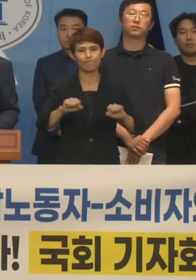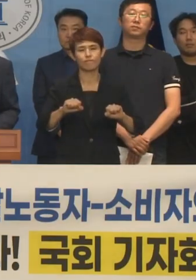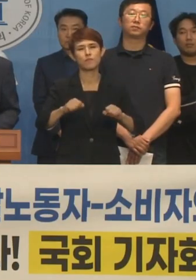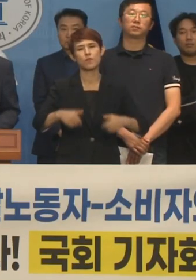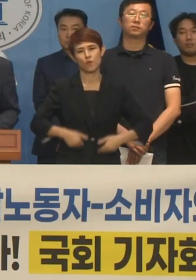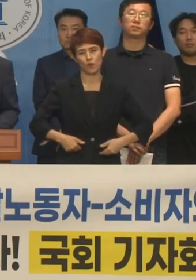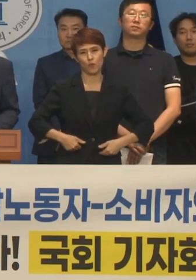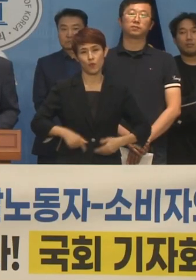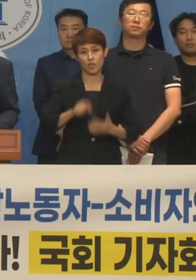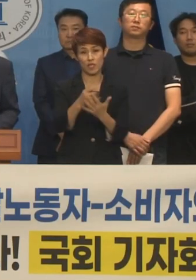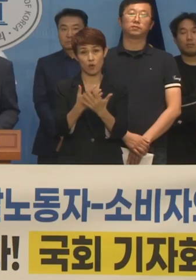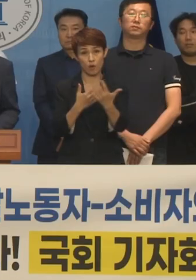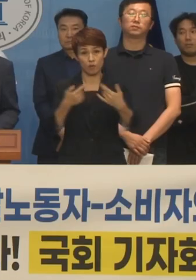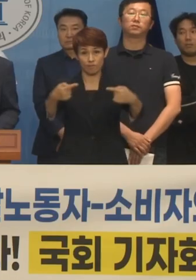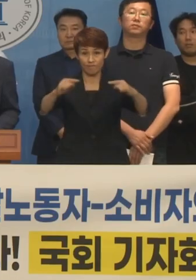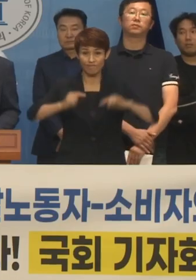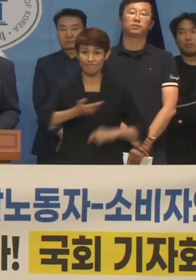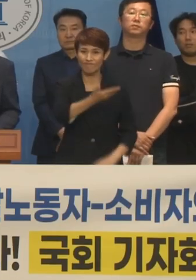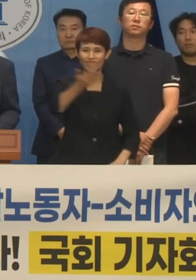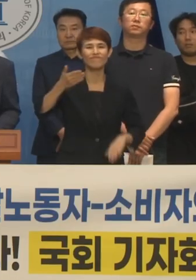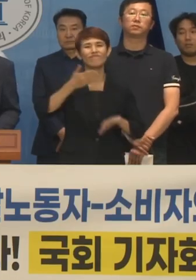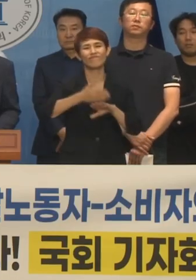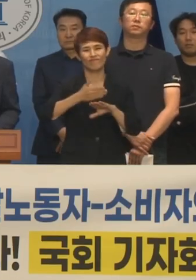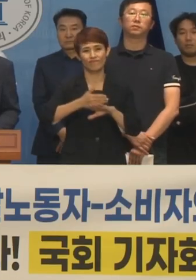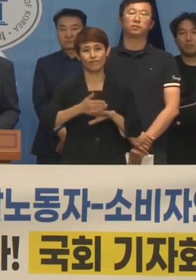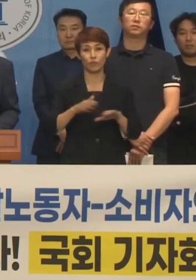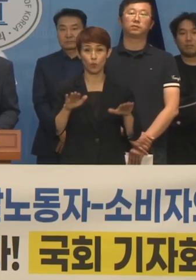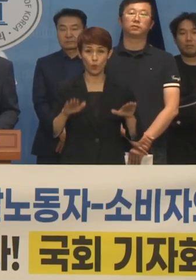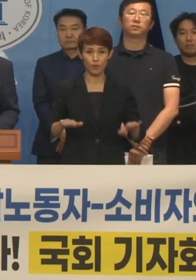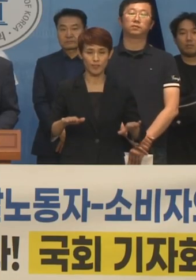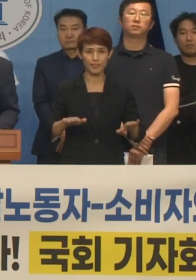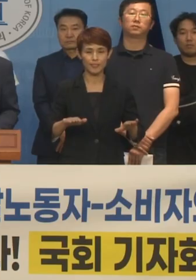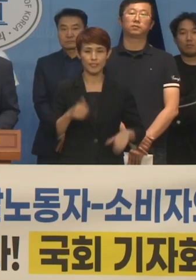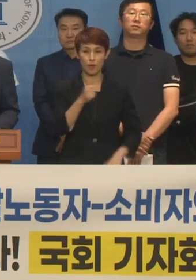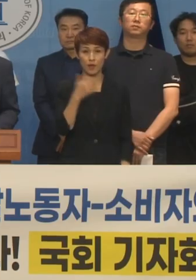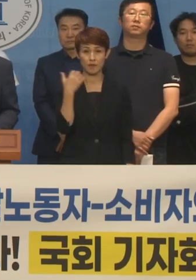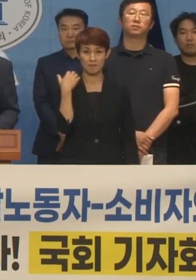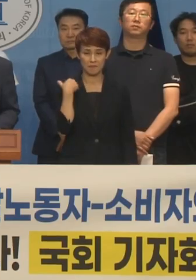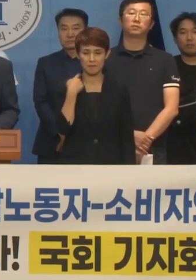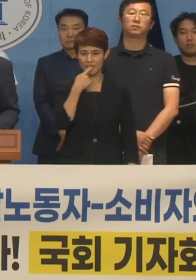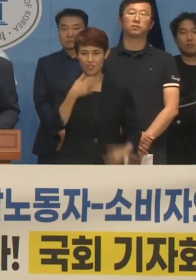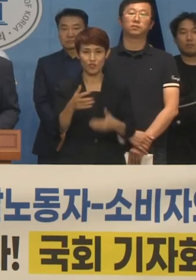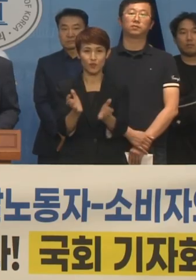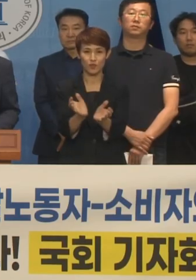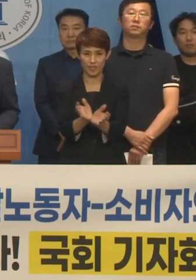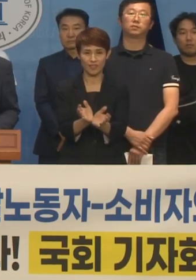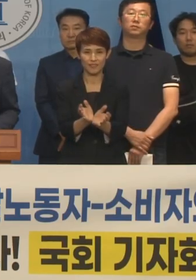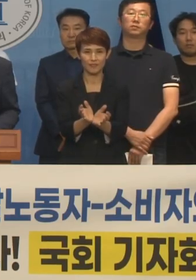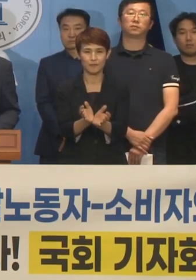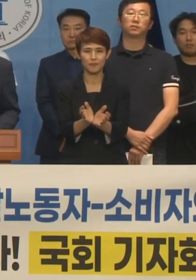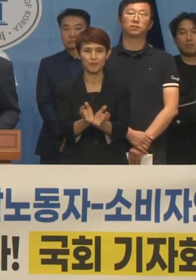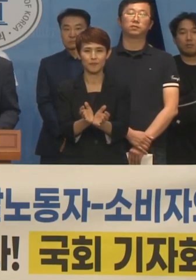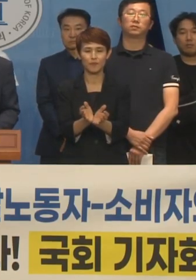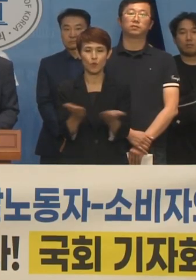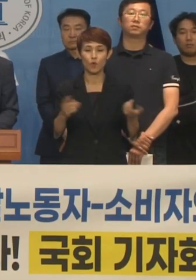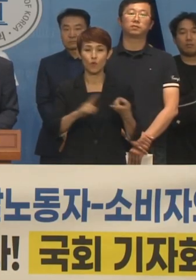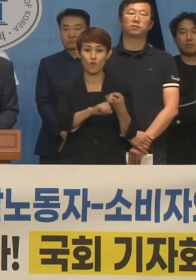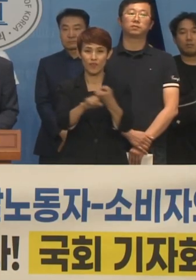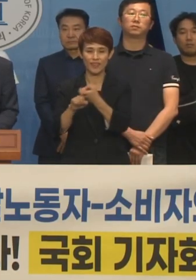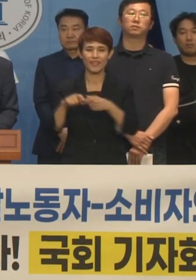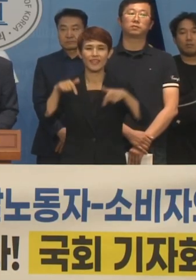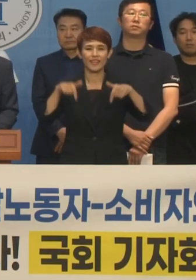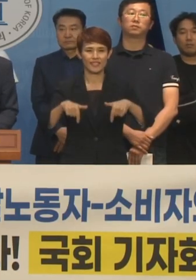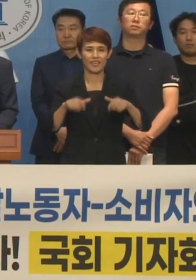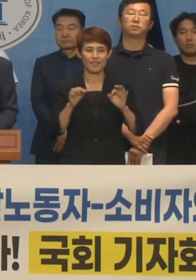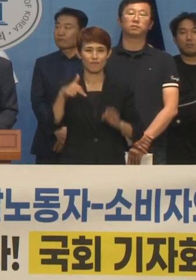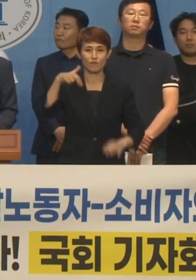주신 모든 분들께 감사드립니다. 저는 오늘 기자회견의 사회를 맡은 더불어민주당 환경노동위원회 간사